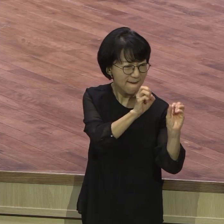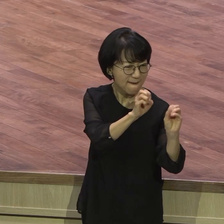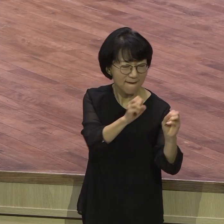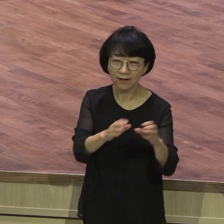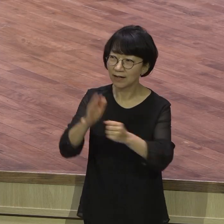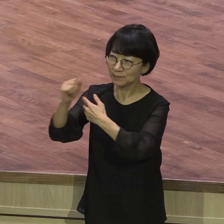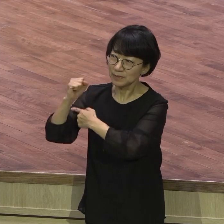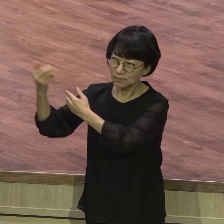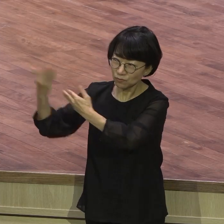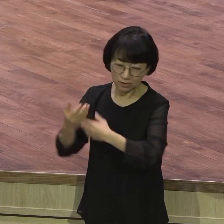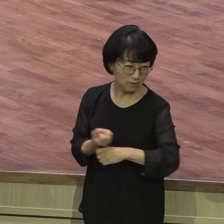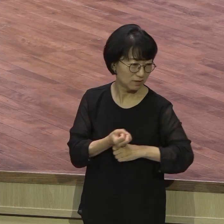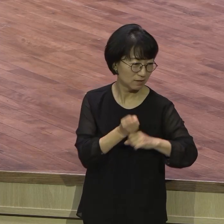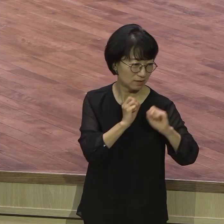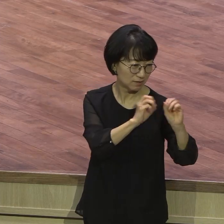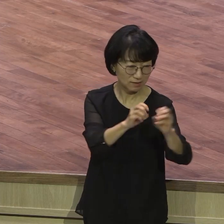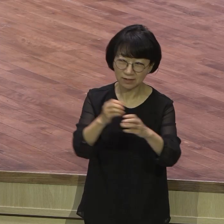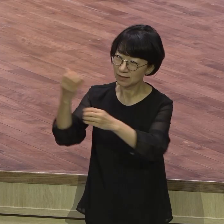주신다니까요